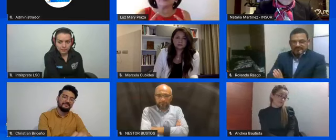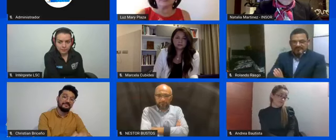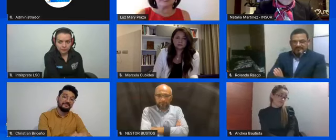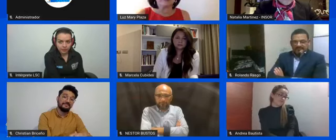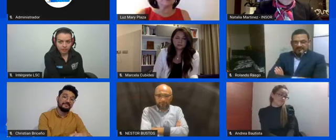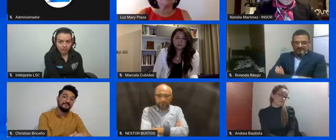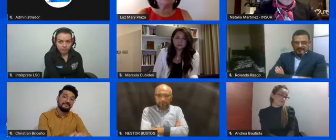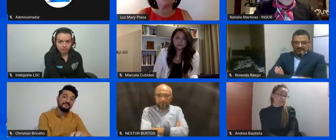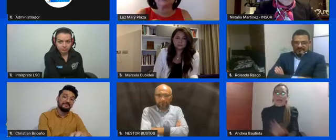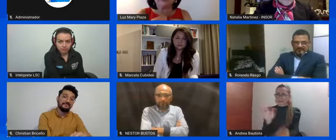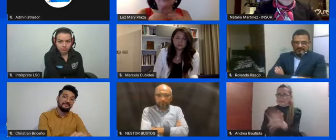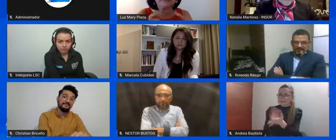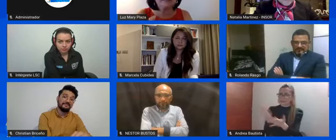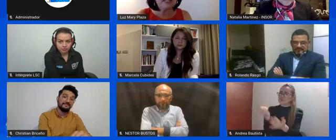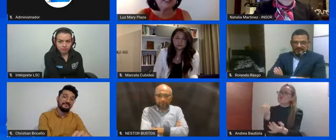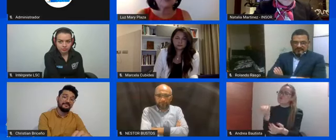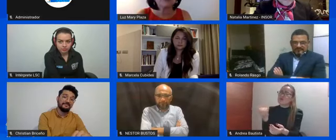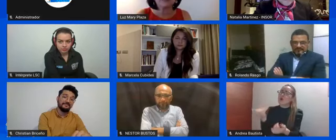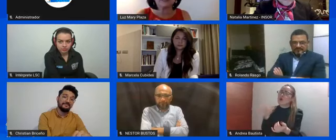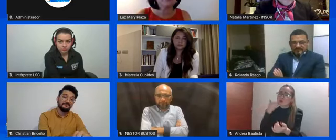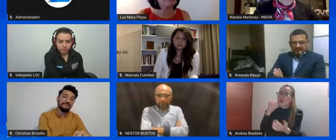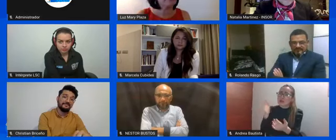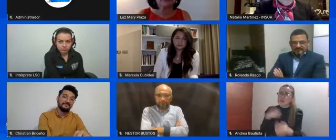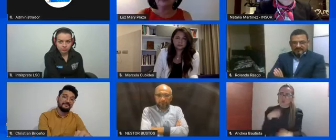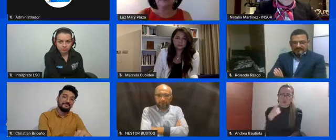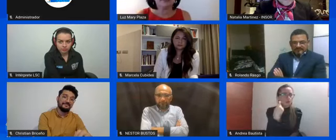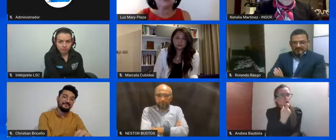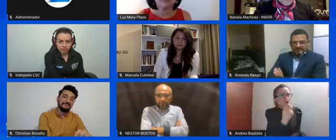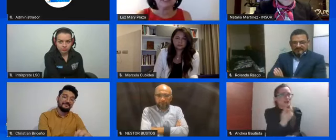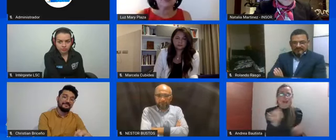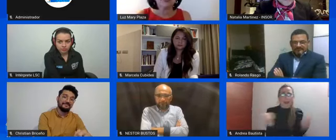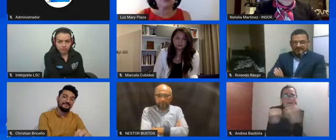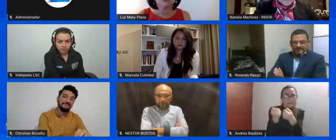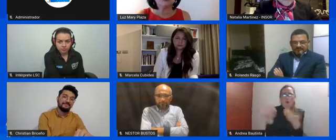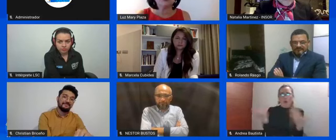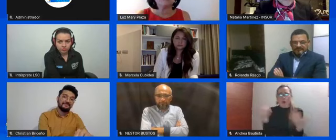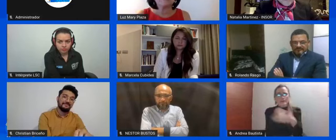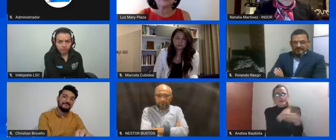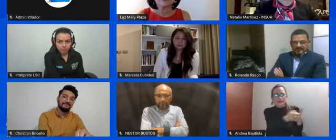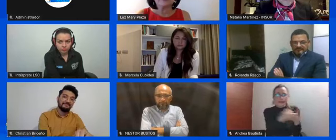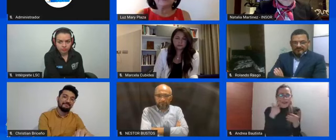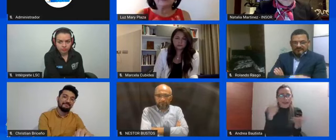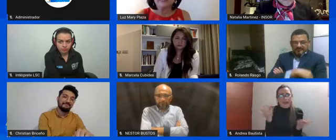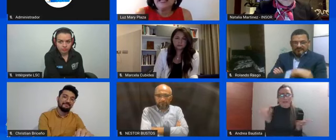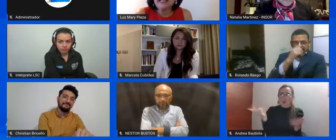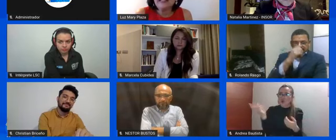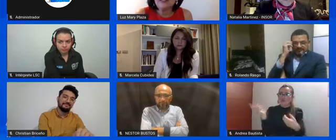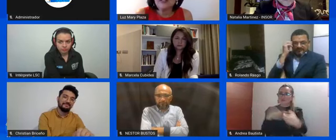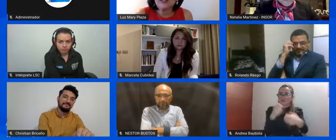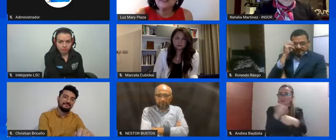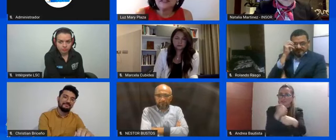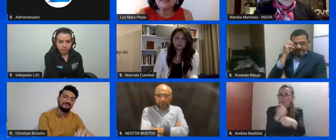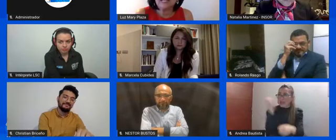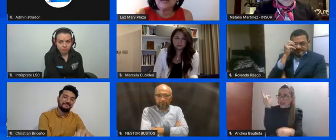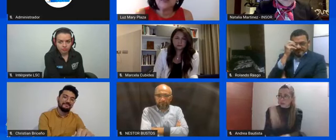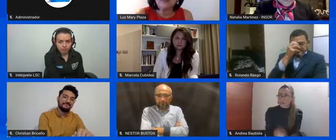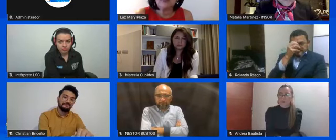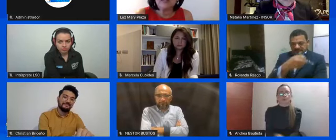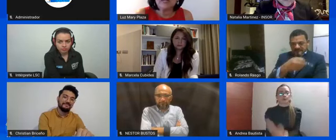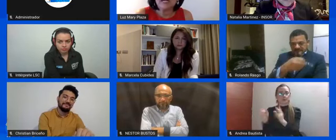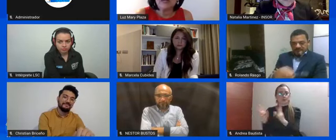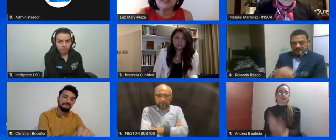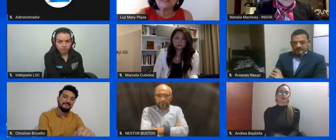voy a mirar qué hago, entonces busqué entre mis amigos para ayudar a uno de los dos. Y en el INSOR